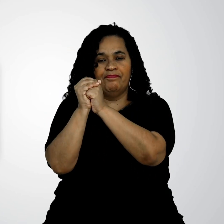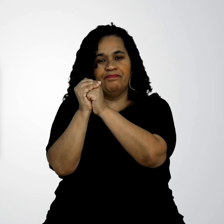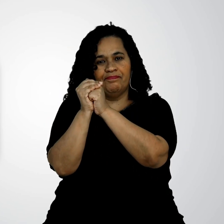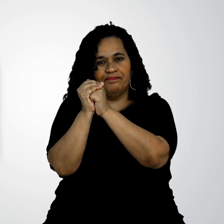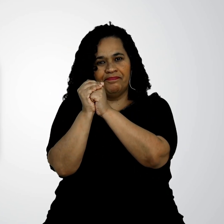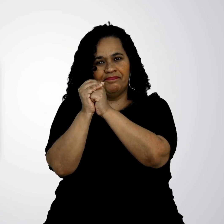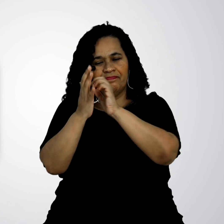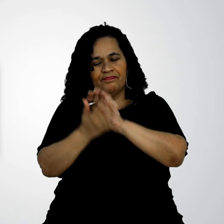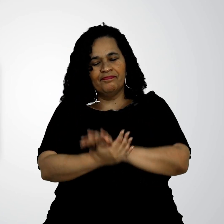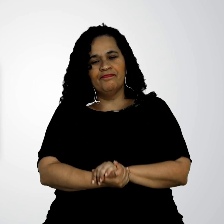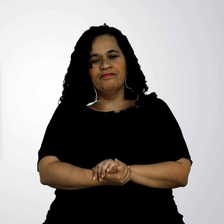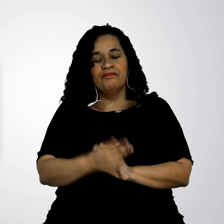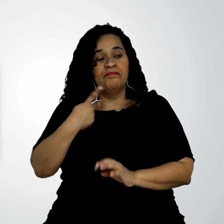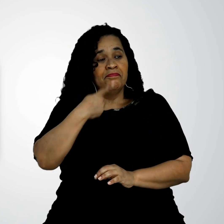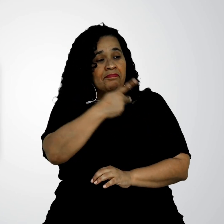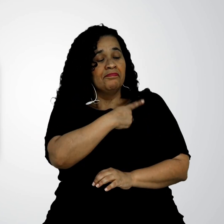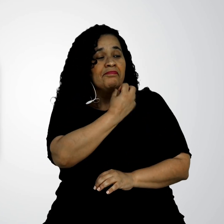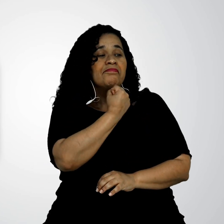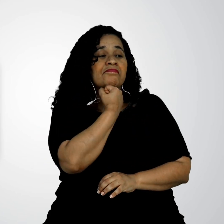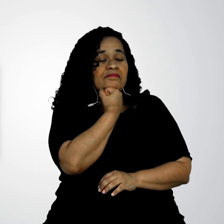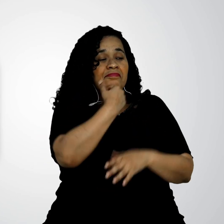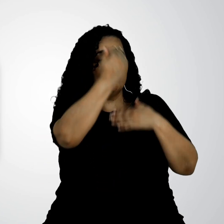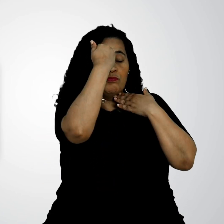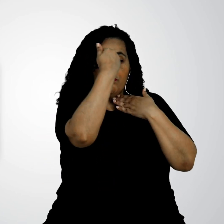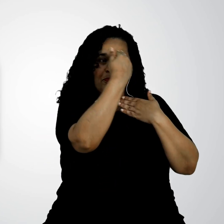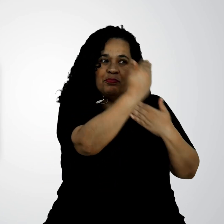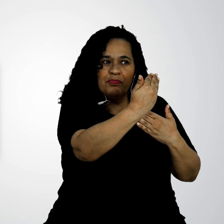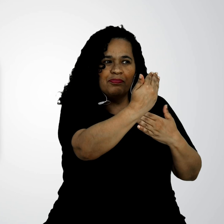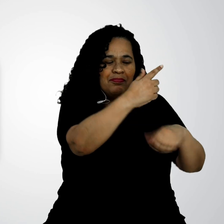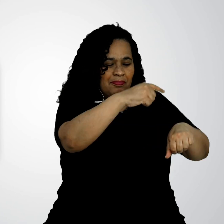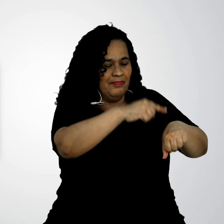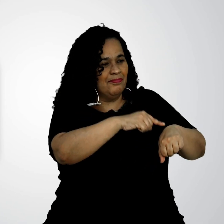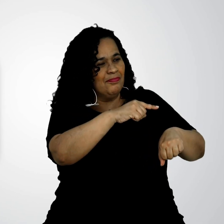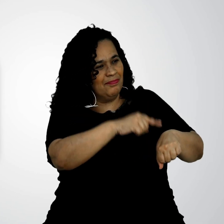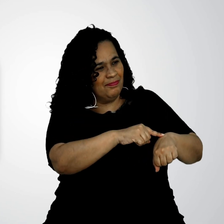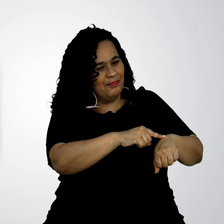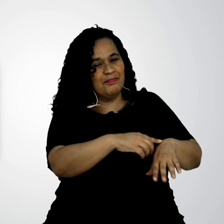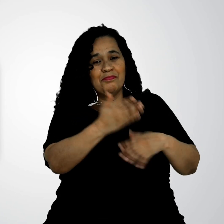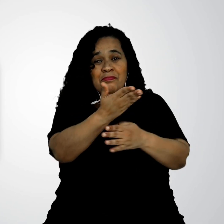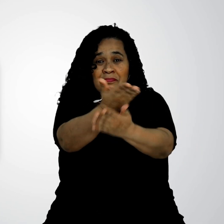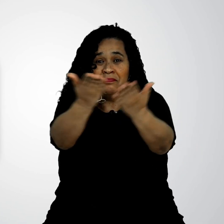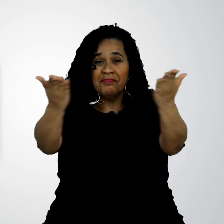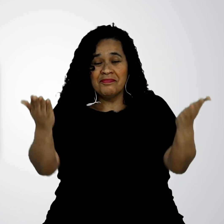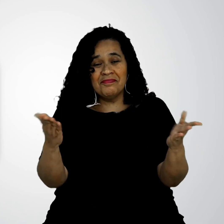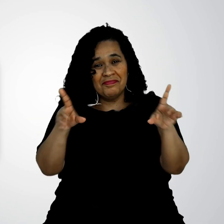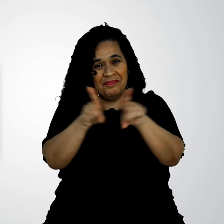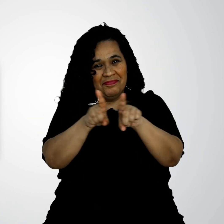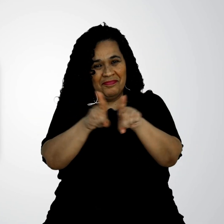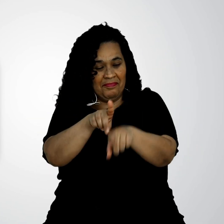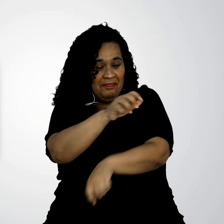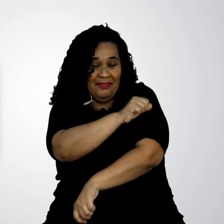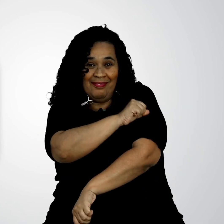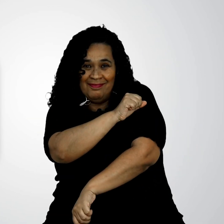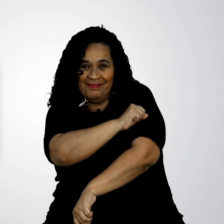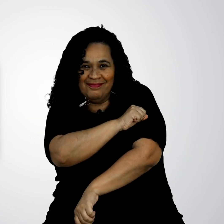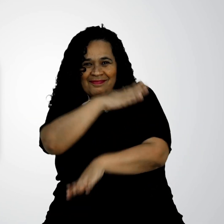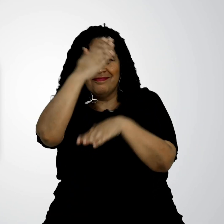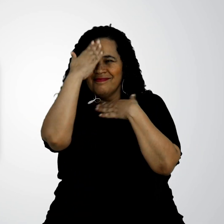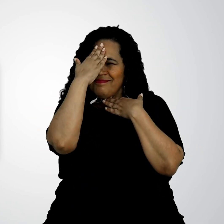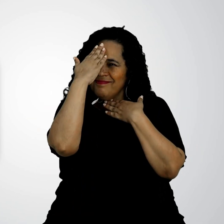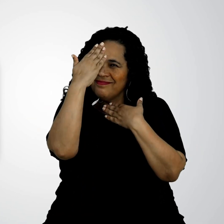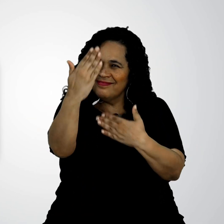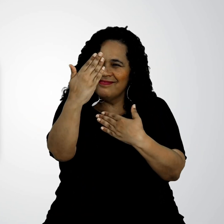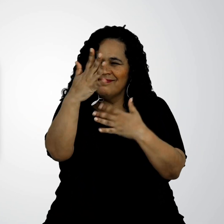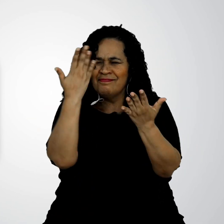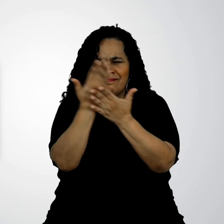Amém. Pastor Willy, mais uma vez, obrigado por esse tempo. Meu querido estudante da Palavra de Deus, minha